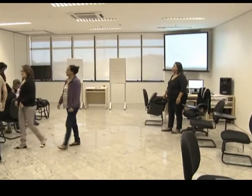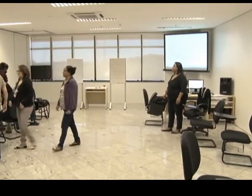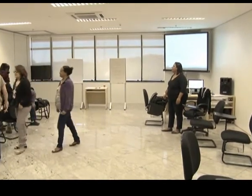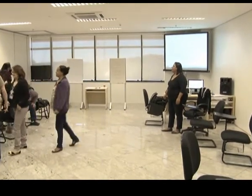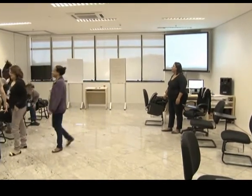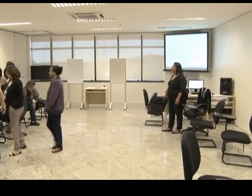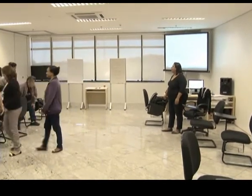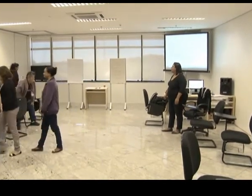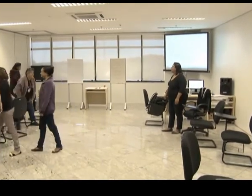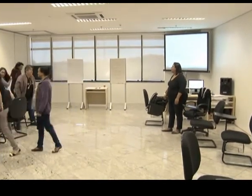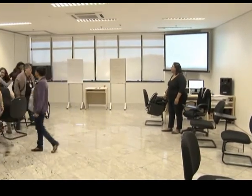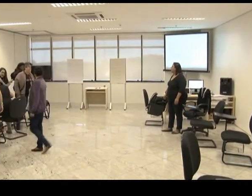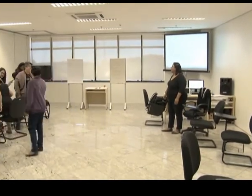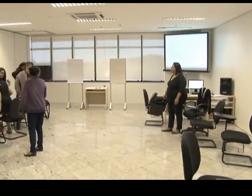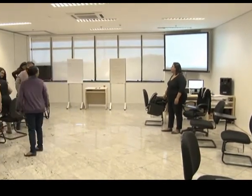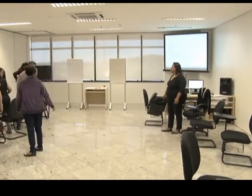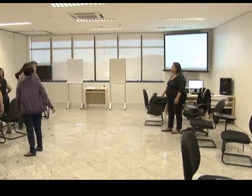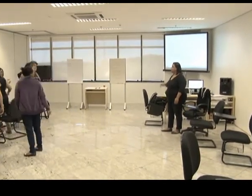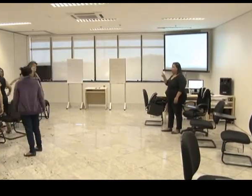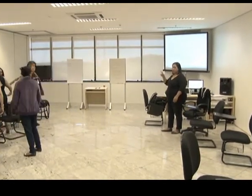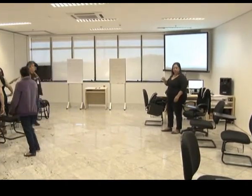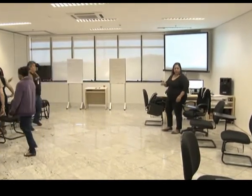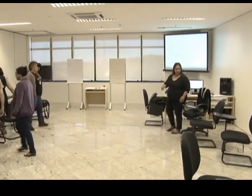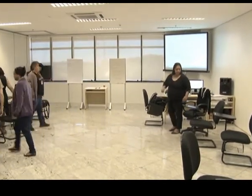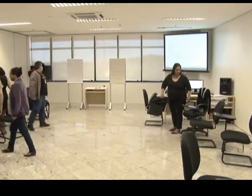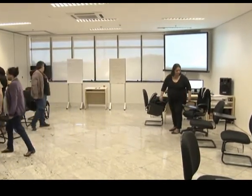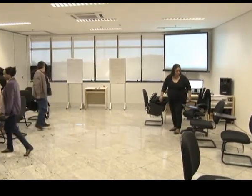Entenderam a ordem agora? Não vou corrigir, vai vocês.